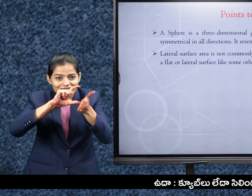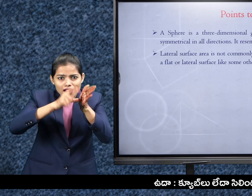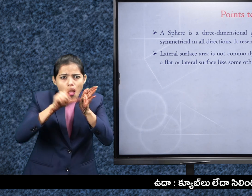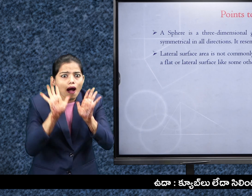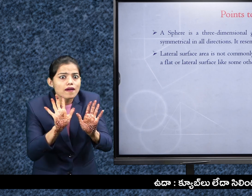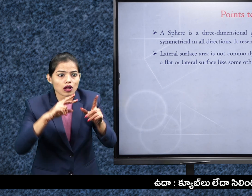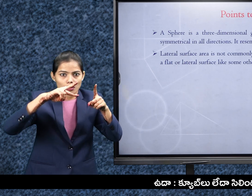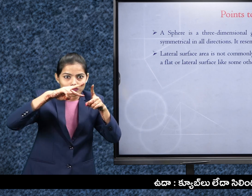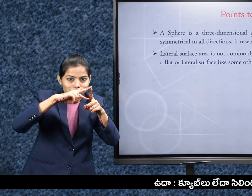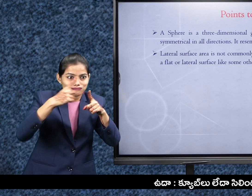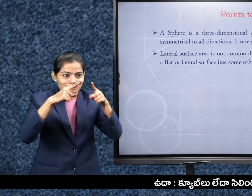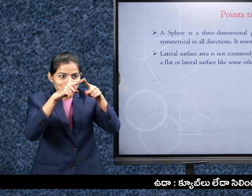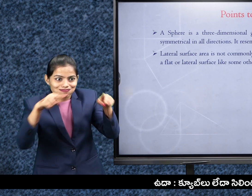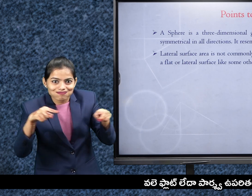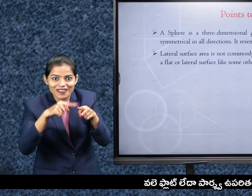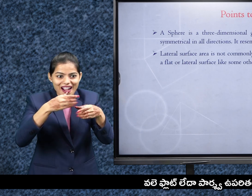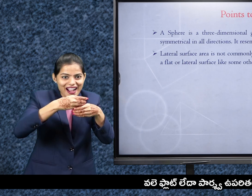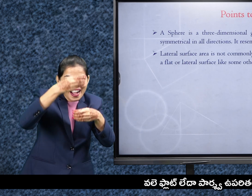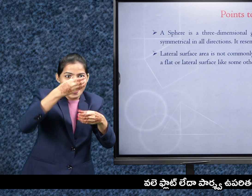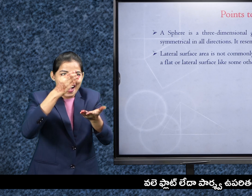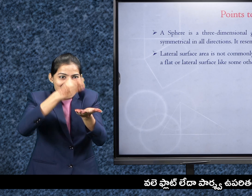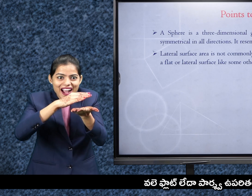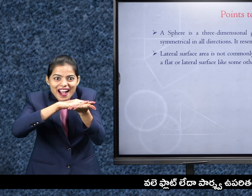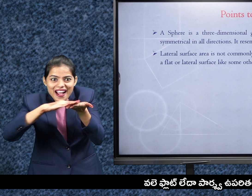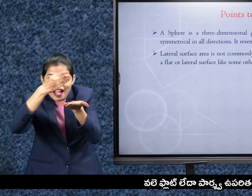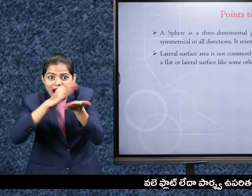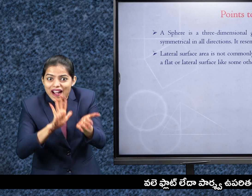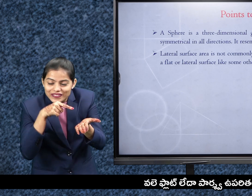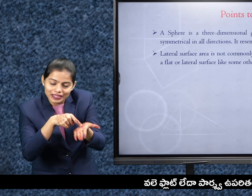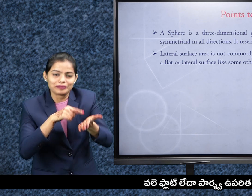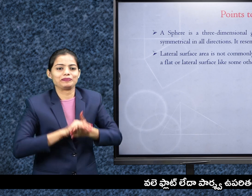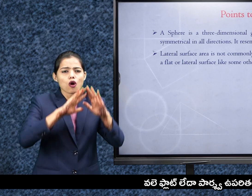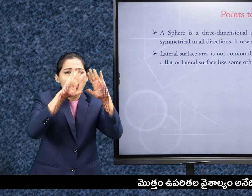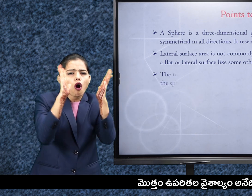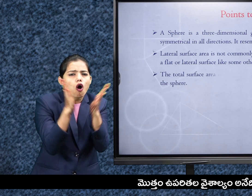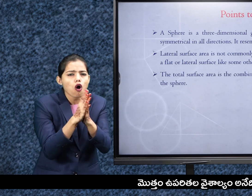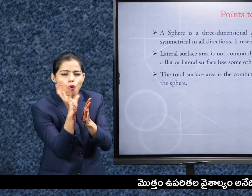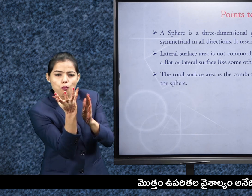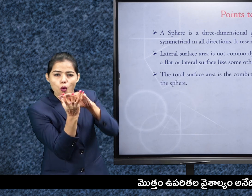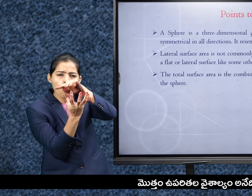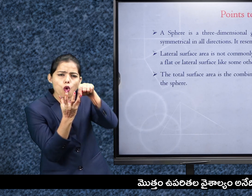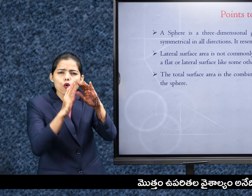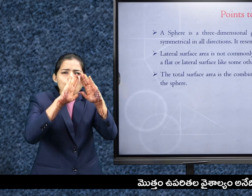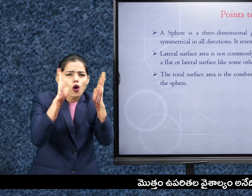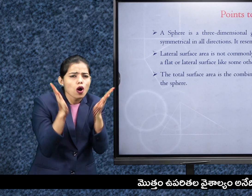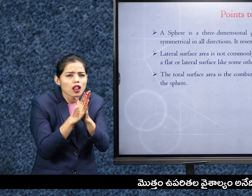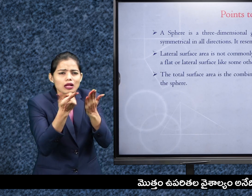ఉదాహరణకు క్యూబ్ లేదా సిలిండర్ వలె ఫ్లాట్ లేదా పార్శ్వ ఉపరితలాన్ని కలిగి ఉండవు. మొత్తం ఉపరితల వైశాల్యం అనేది గోళం